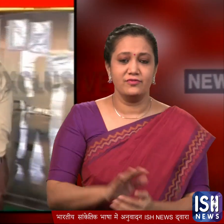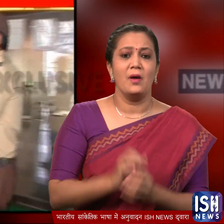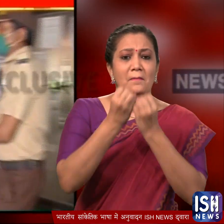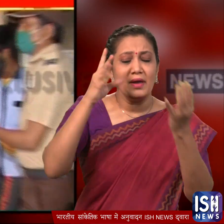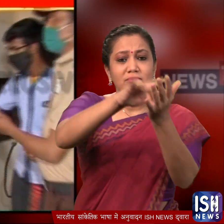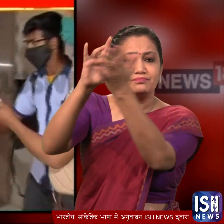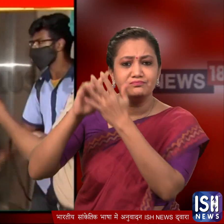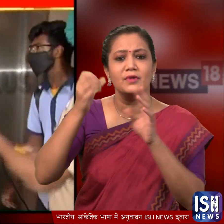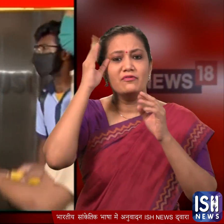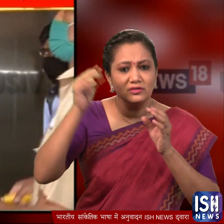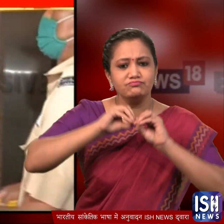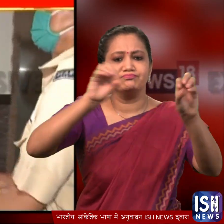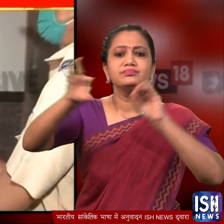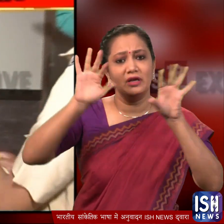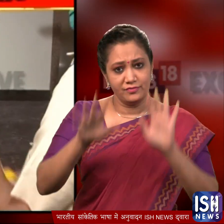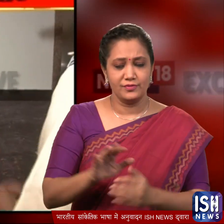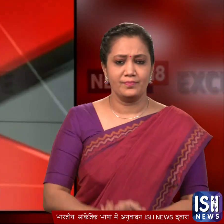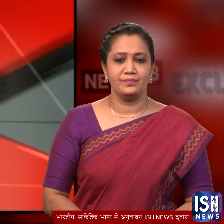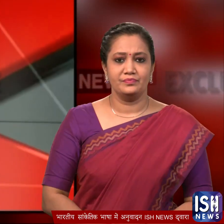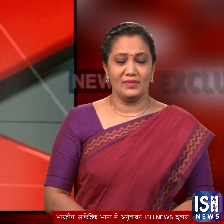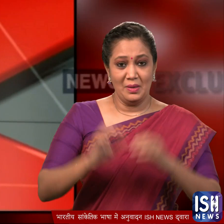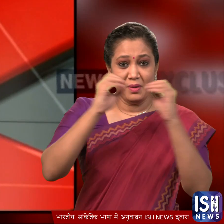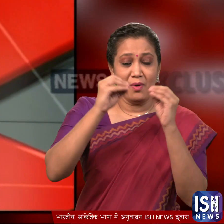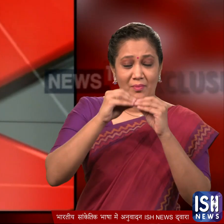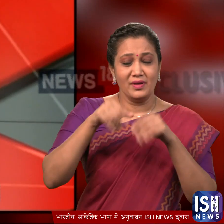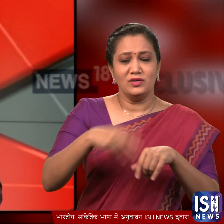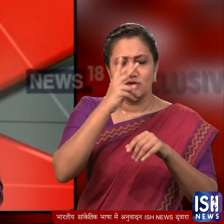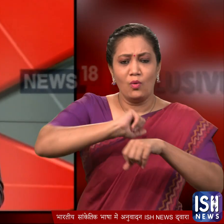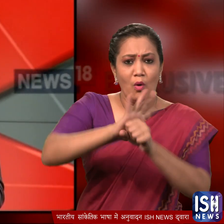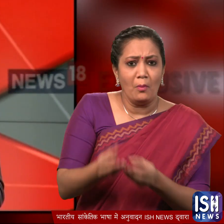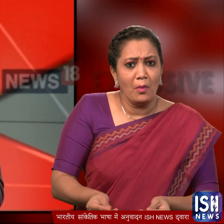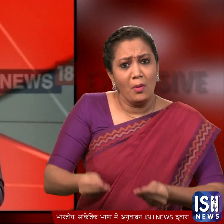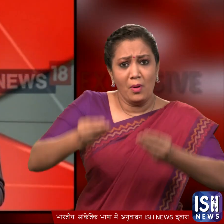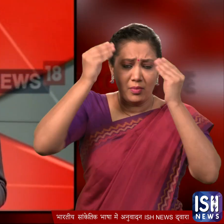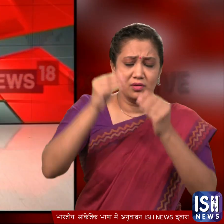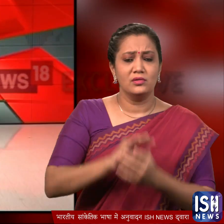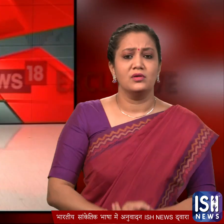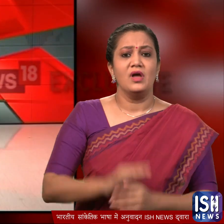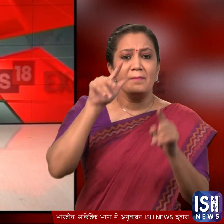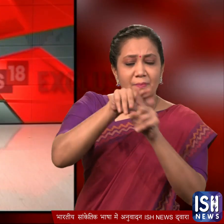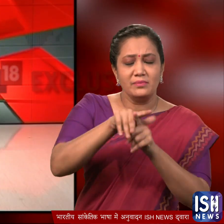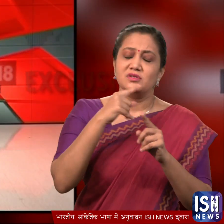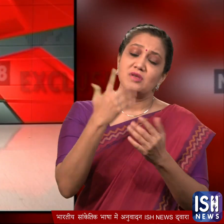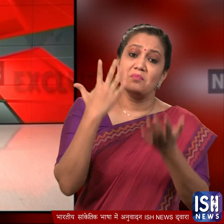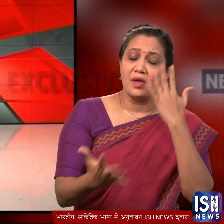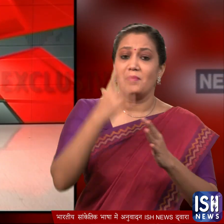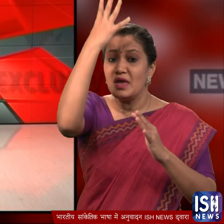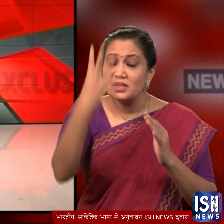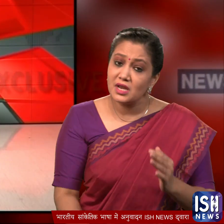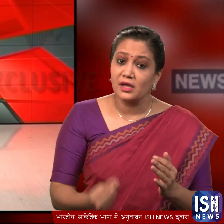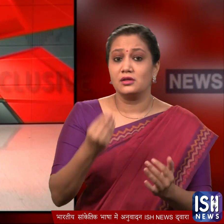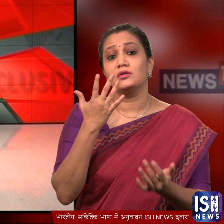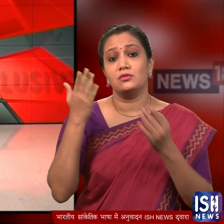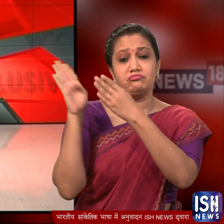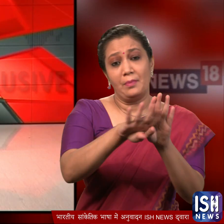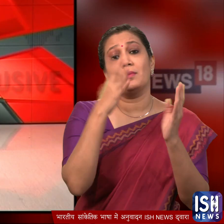के लिए कई इलाकों में अभियान चलाया गया, लेकिन जिस तरह मुंबई में कोरोना मरीजों की संख्या बढ़ रही है उसे देखते हुए बीएमसी ने नाइट कर्फ्यू लगाने